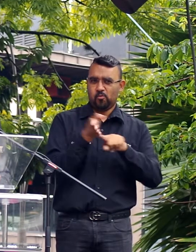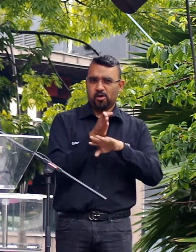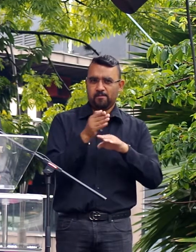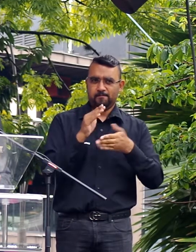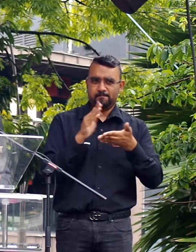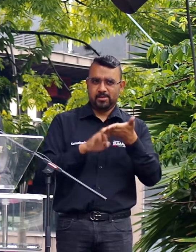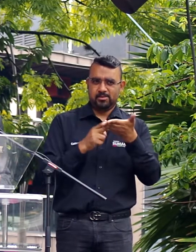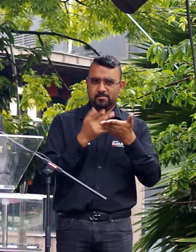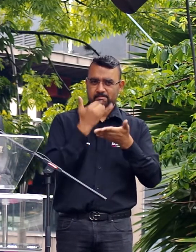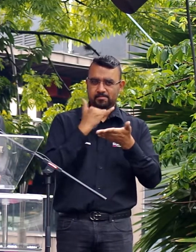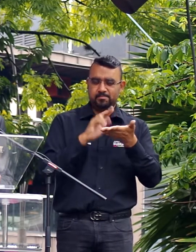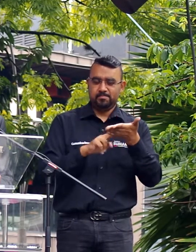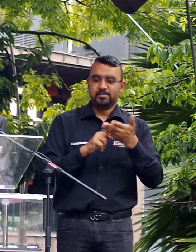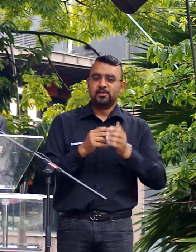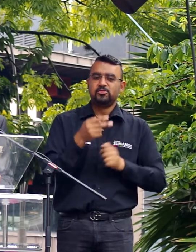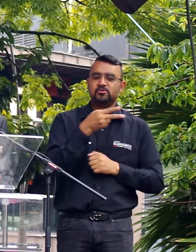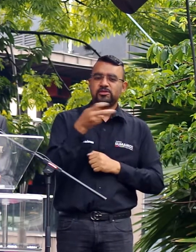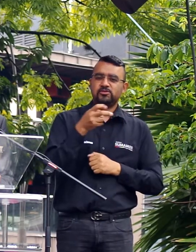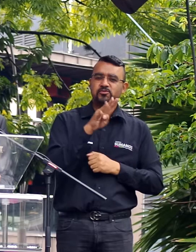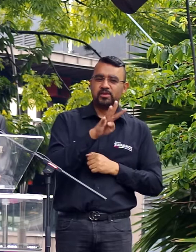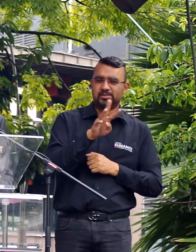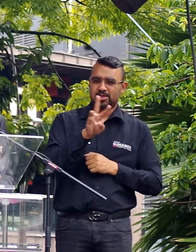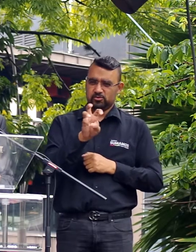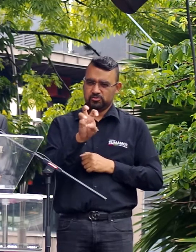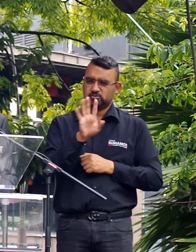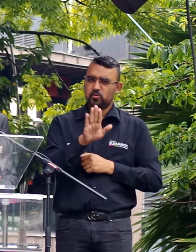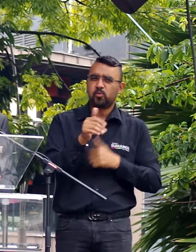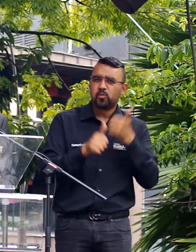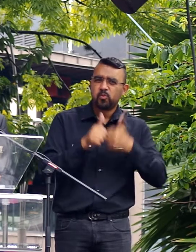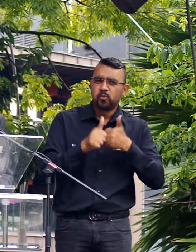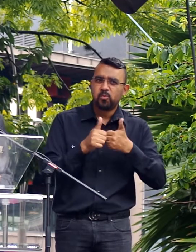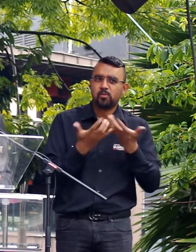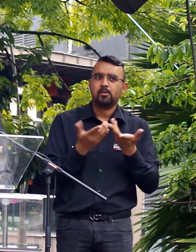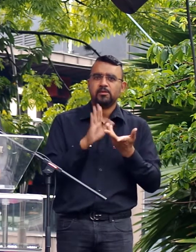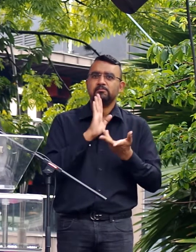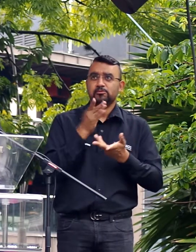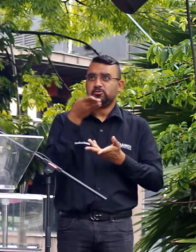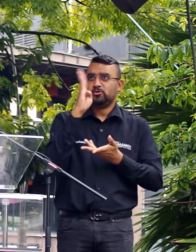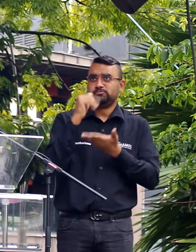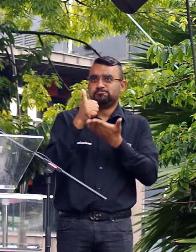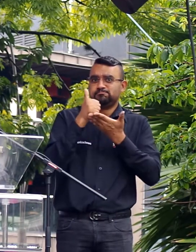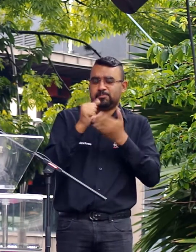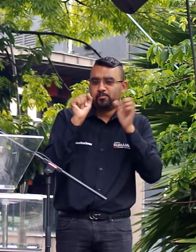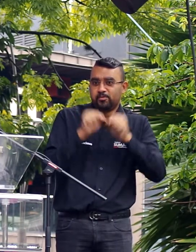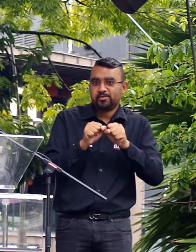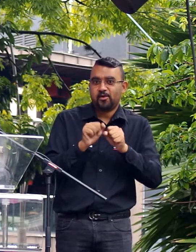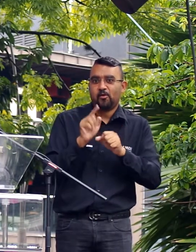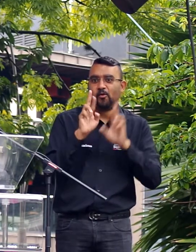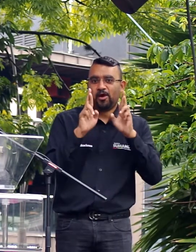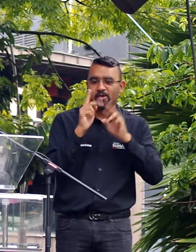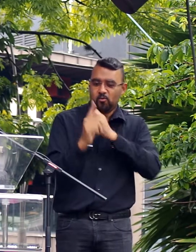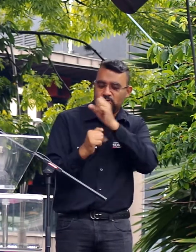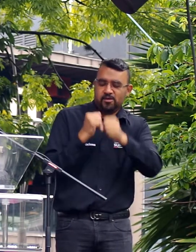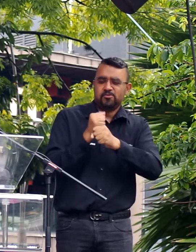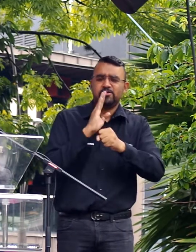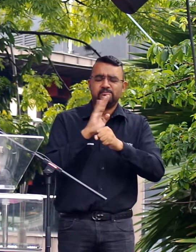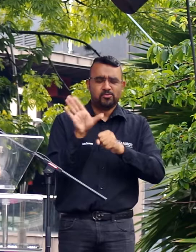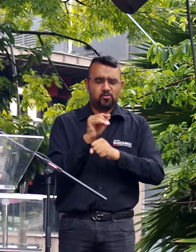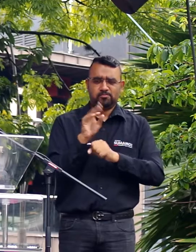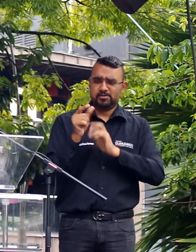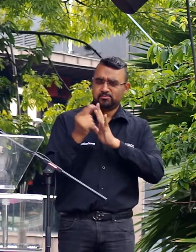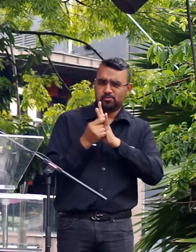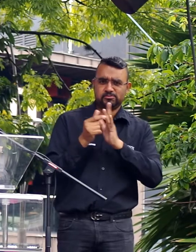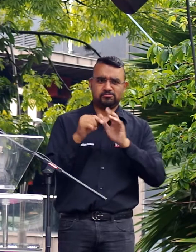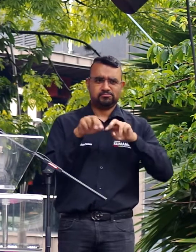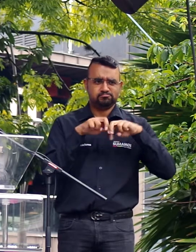248, perdón, si Dios nos permite y nos da vida y salud, en compañía de mi esposa, de todo mi gabinete y de todo el Consejo Municipal